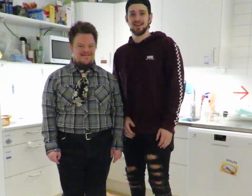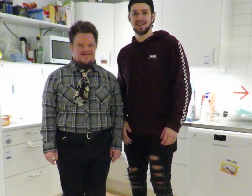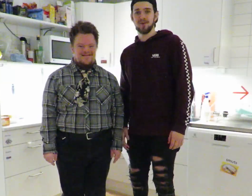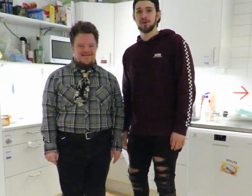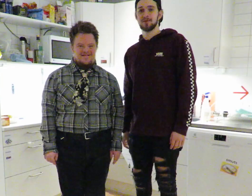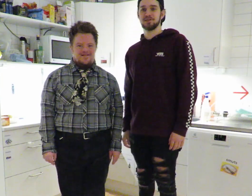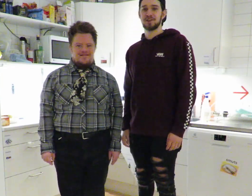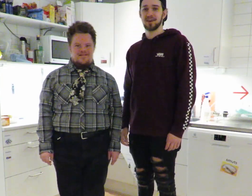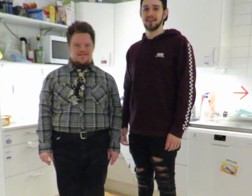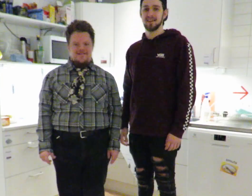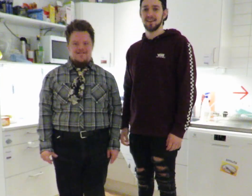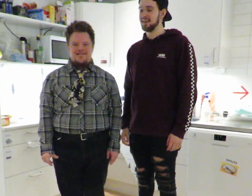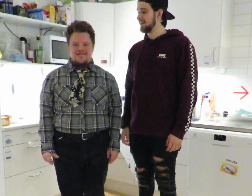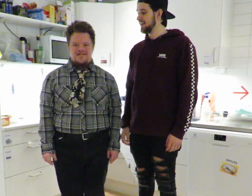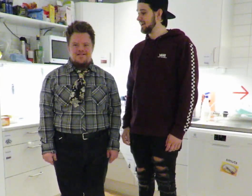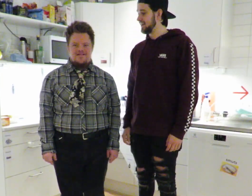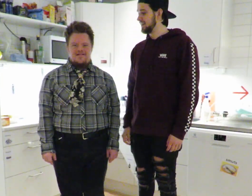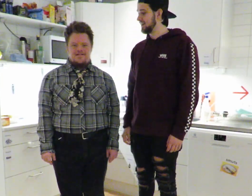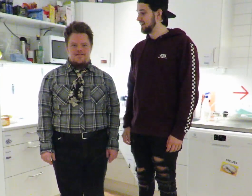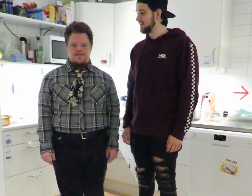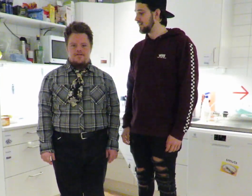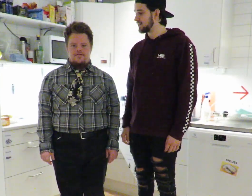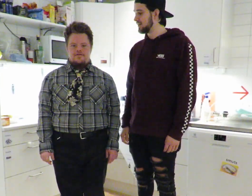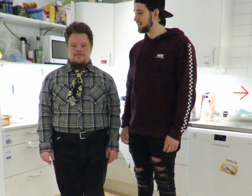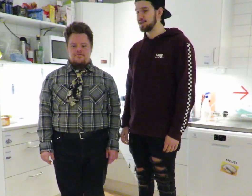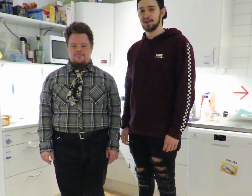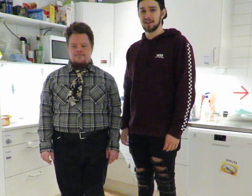Nu har vi kommit till köket. Vad ska vi visa i köket då?